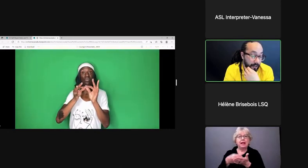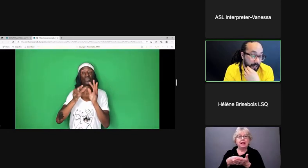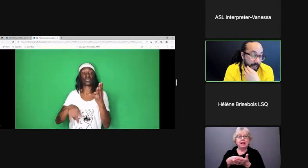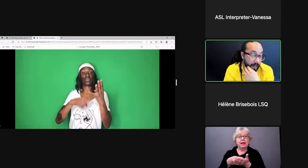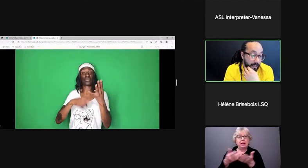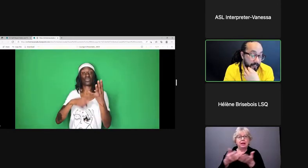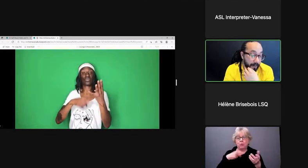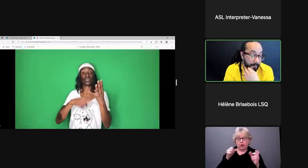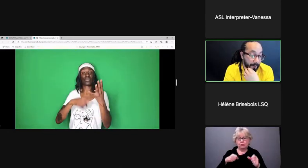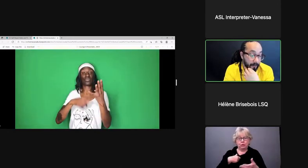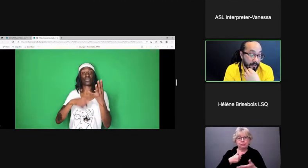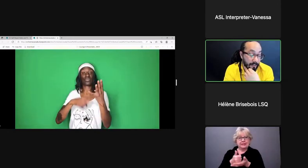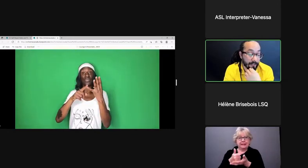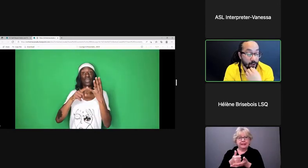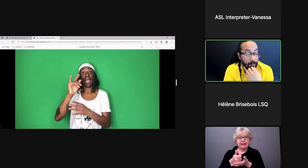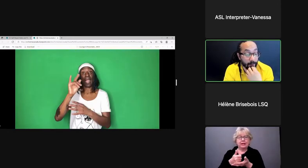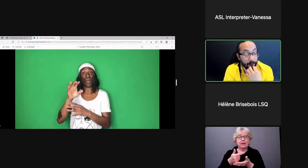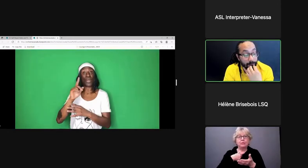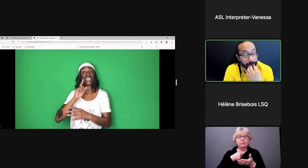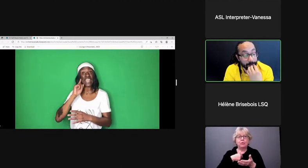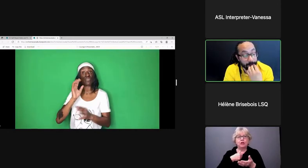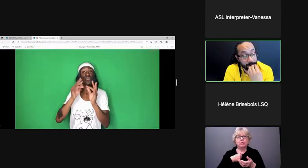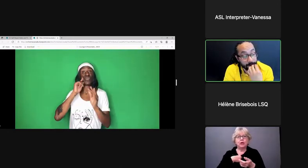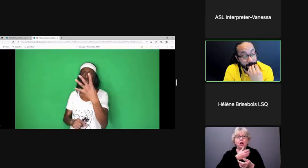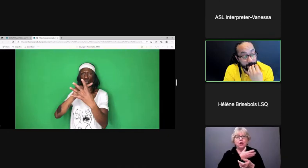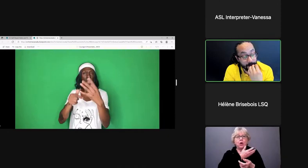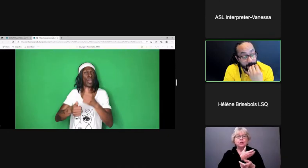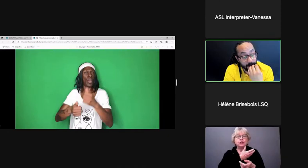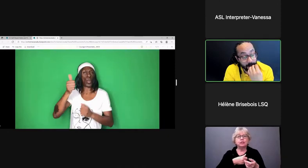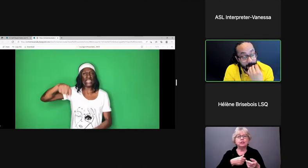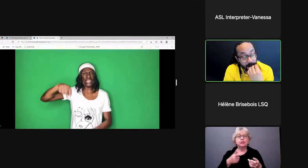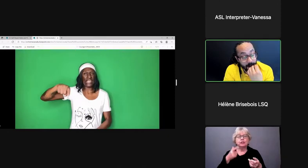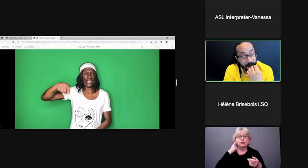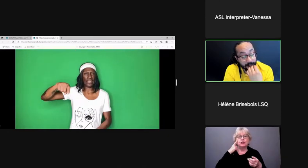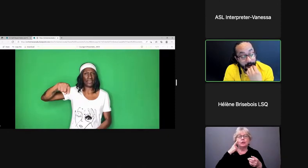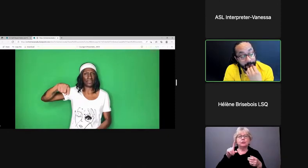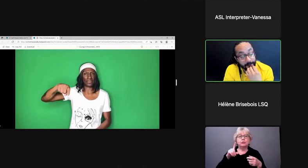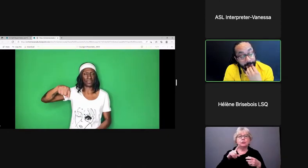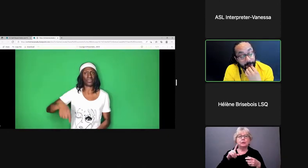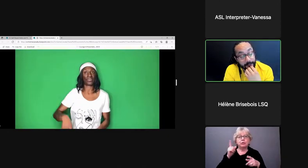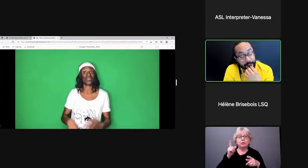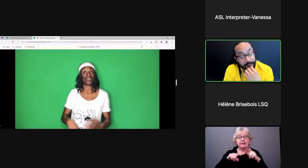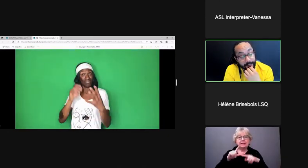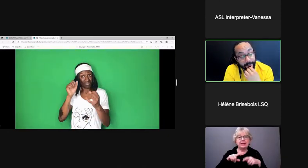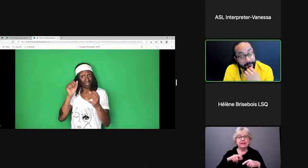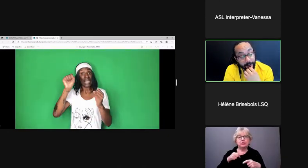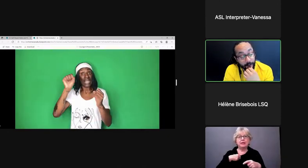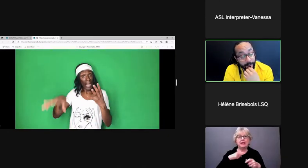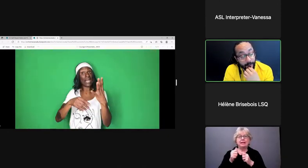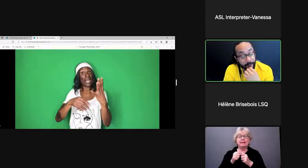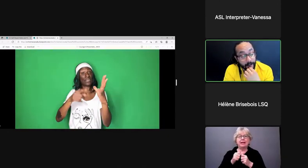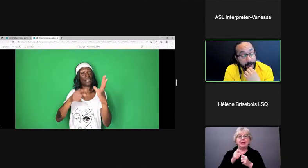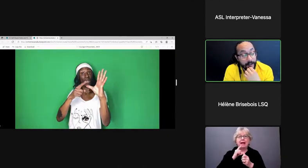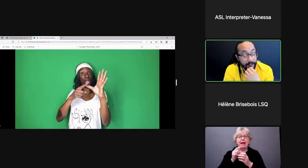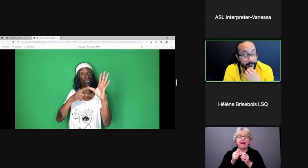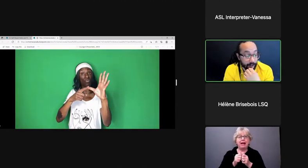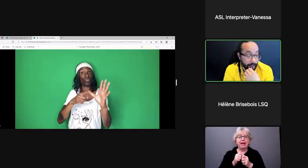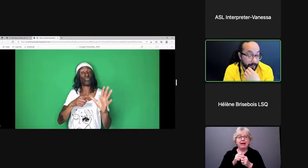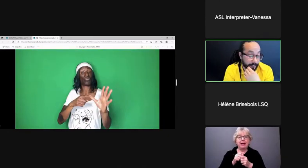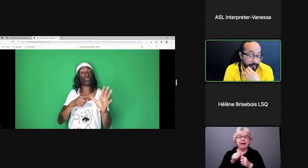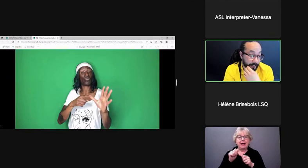aider. Je suis un coach langage des signes, je suis un acteur, je suis un interprète, je